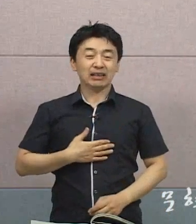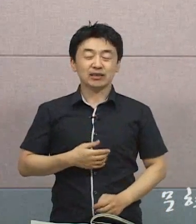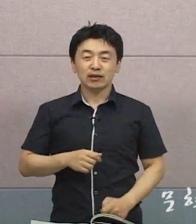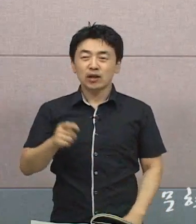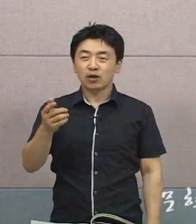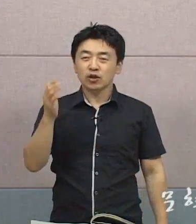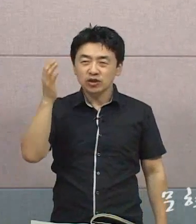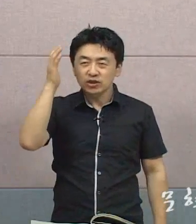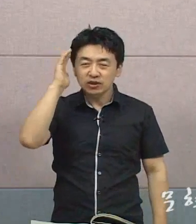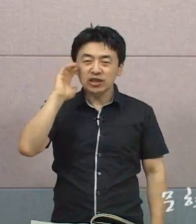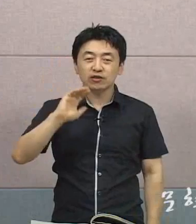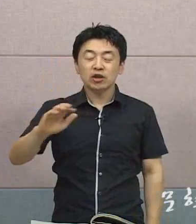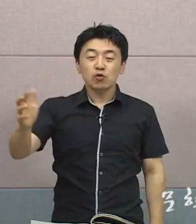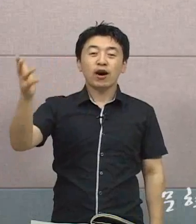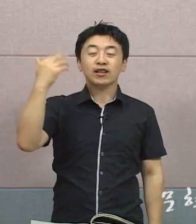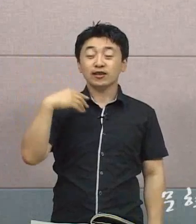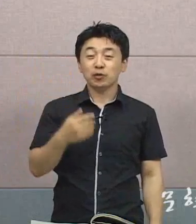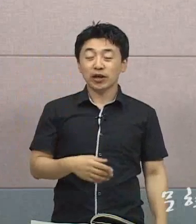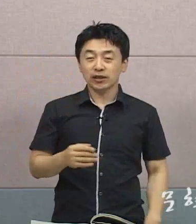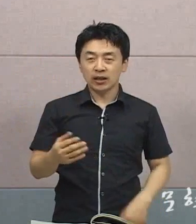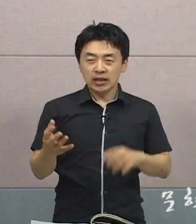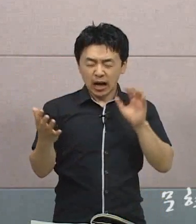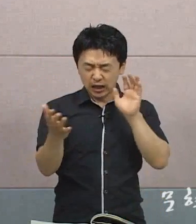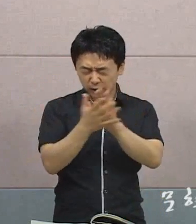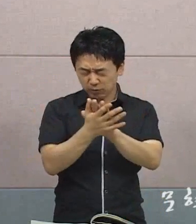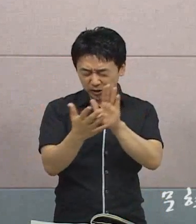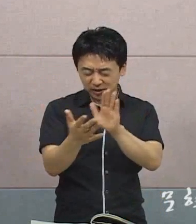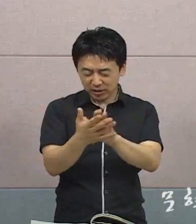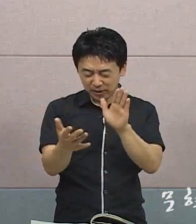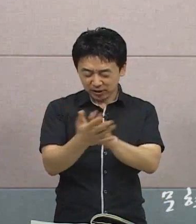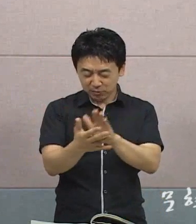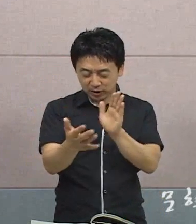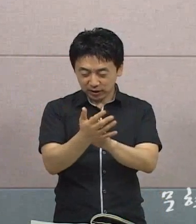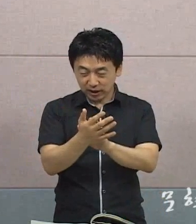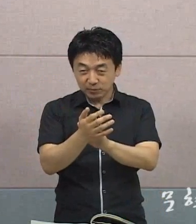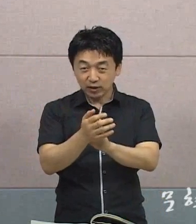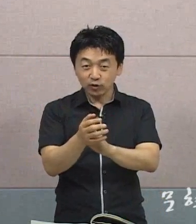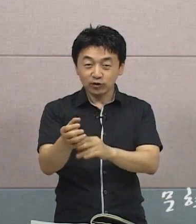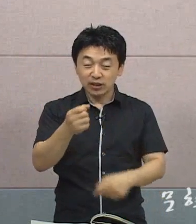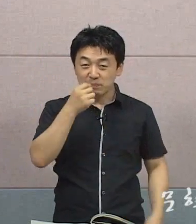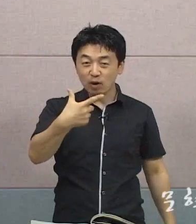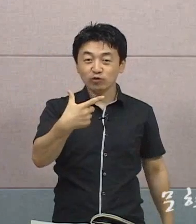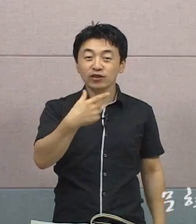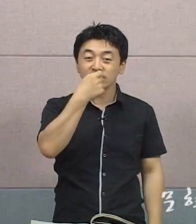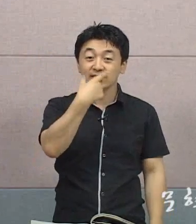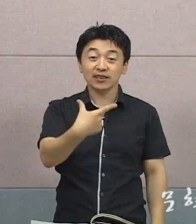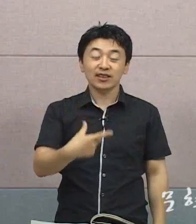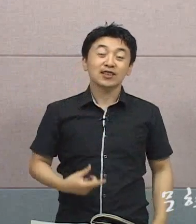그래서 천천히 깨서 확 깨달음이 온 게 아니라 계속 막혀있다가 갑자기 어느 순간에 뻥 뚫렸을 때 그때